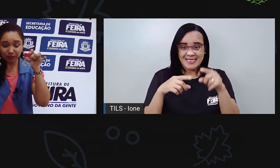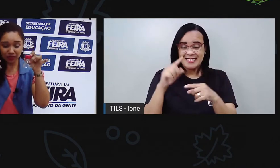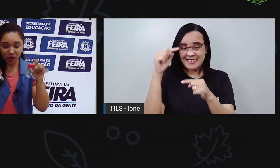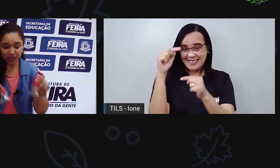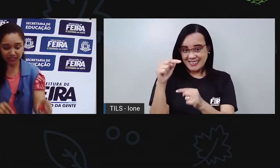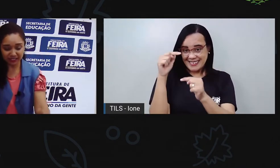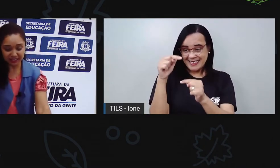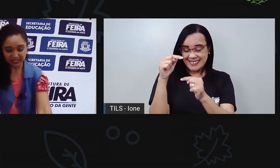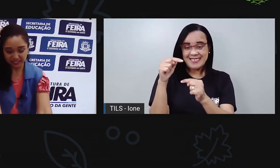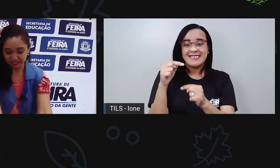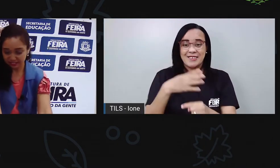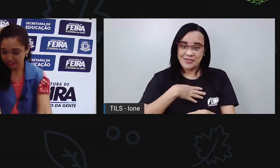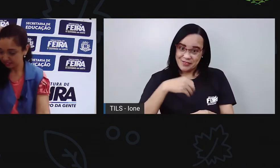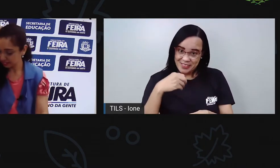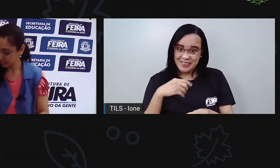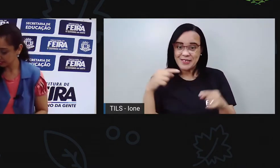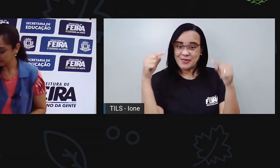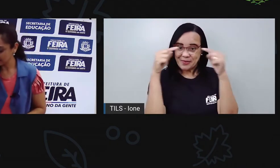garrafinhas menores.